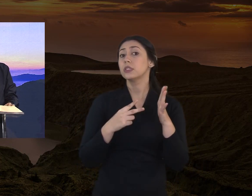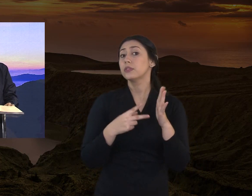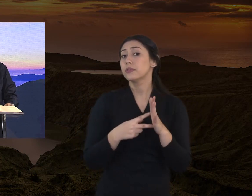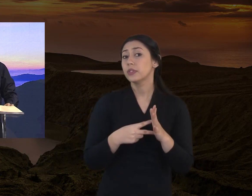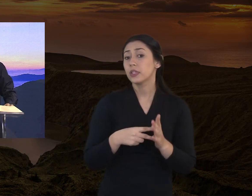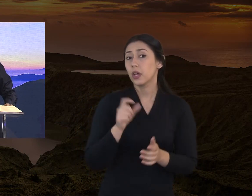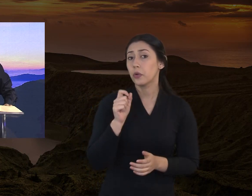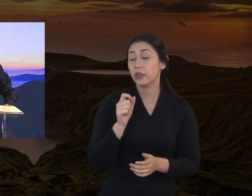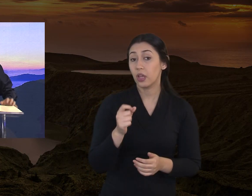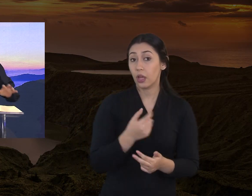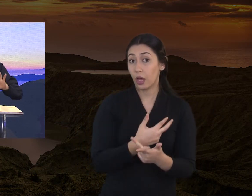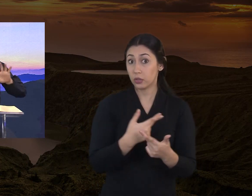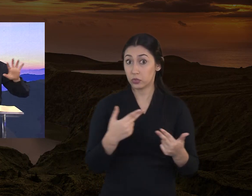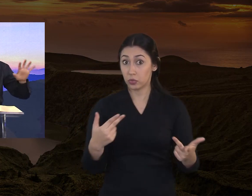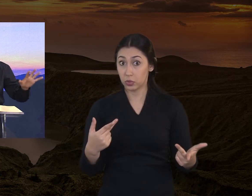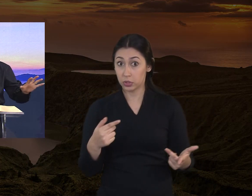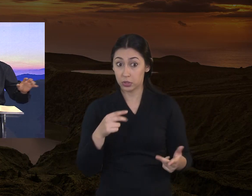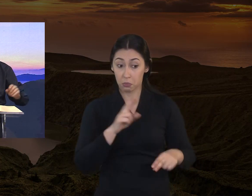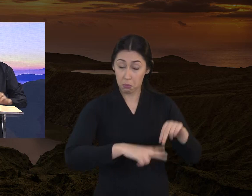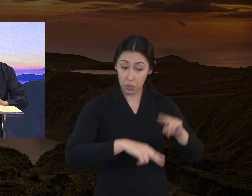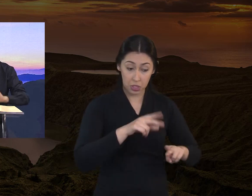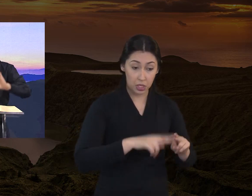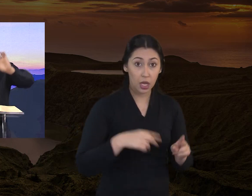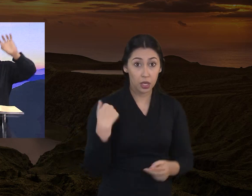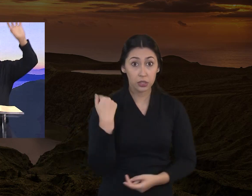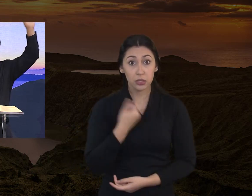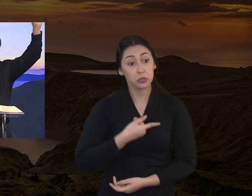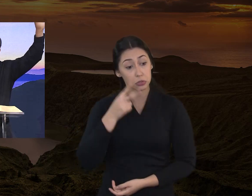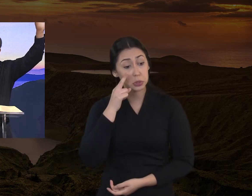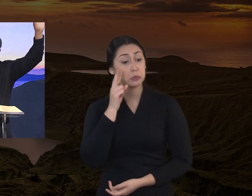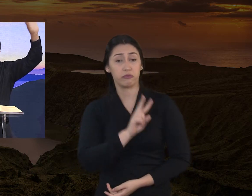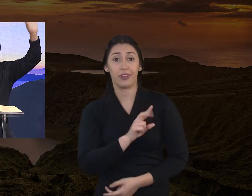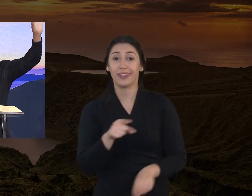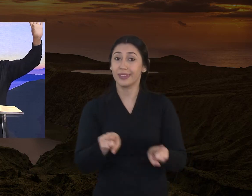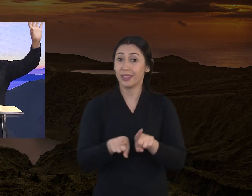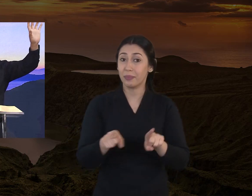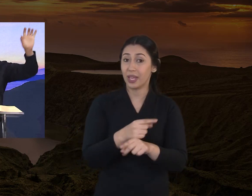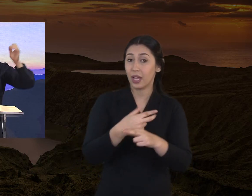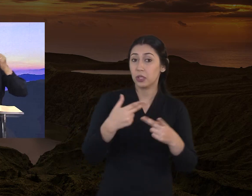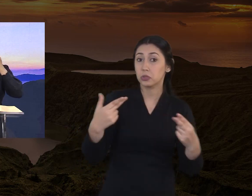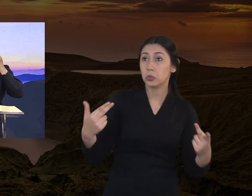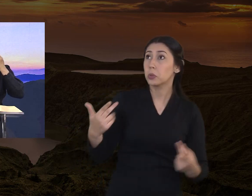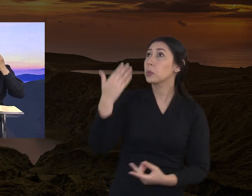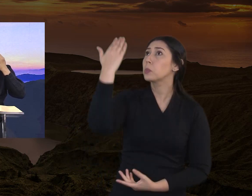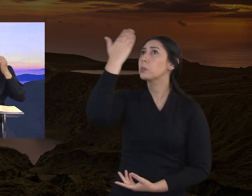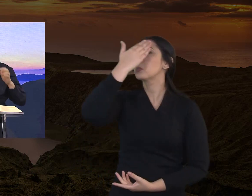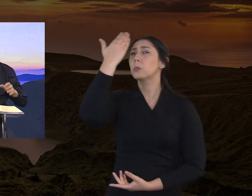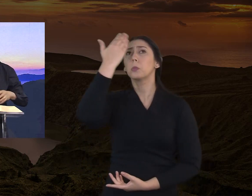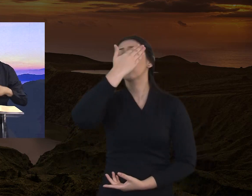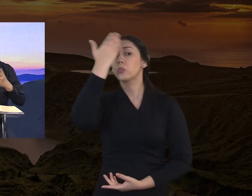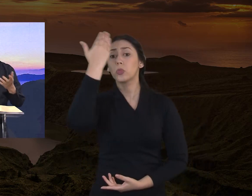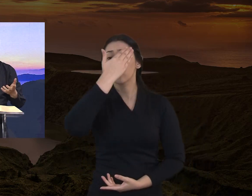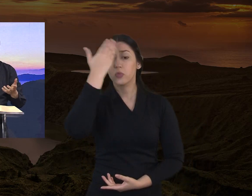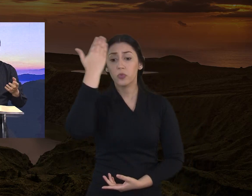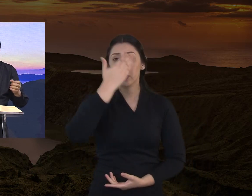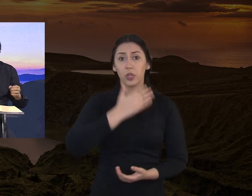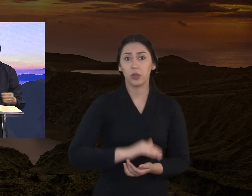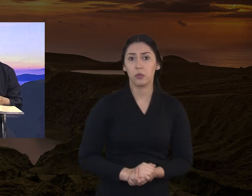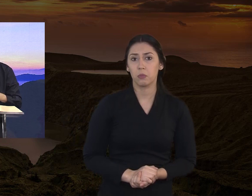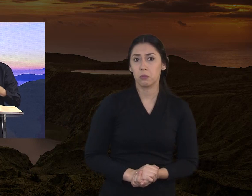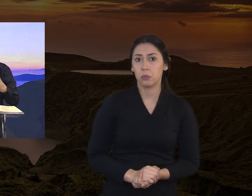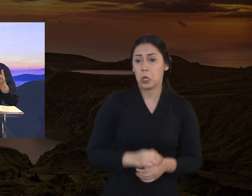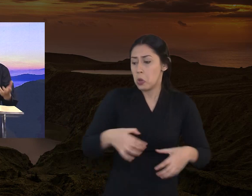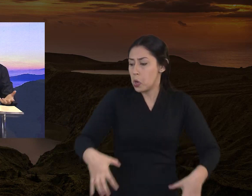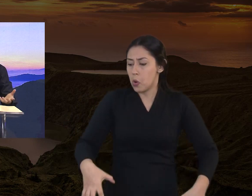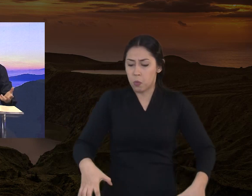significam as visíveis, é o nosso universo, e as invisíveis, as coisas que estão no céu. Sejam tronos,